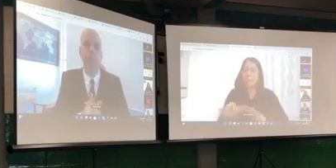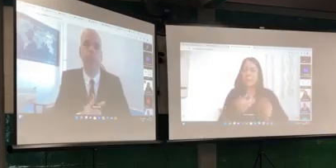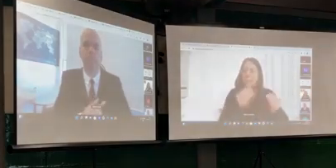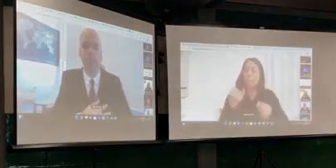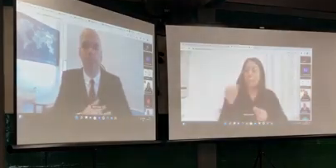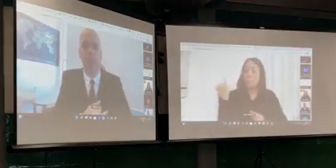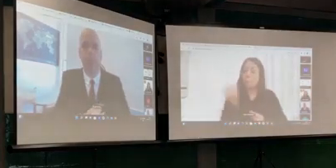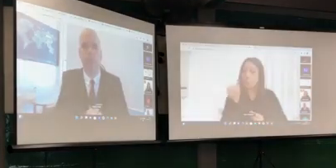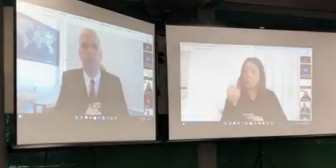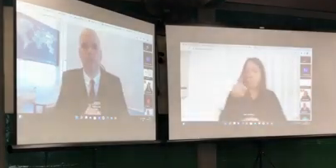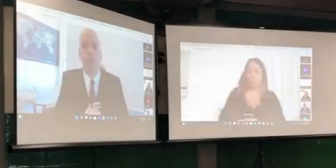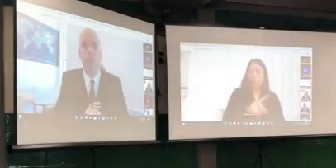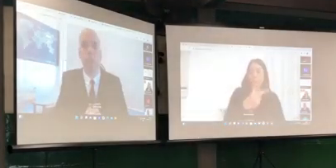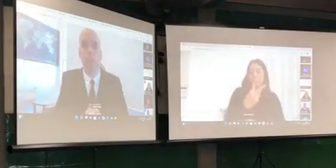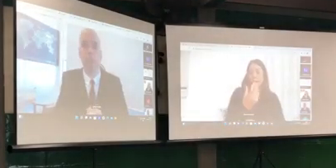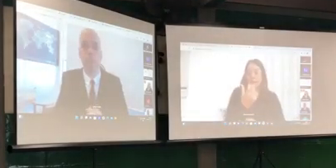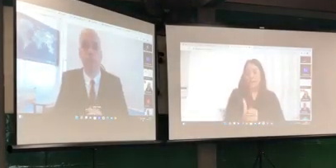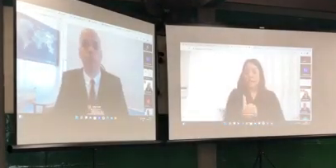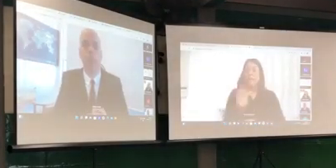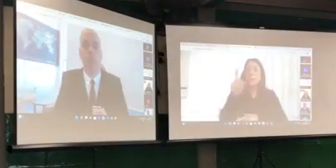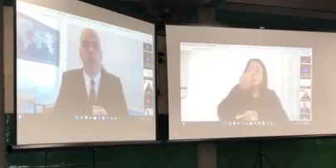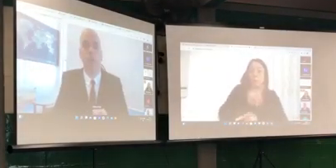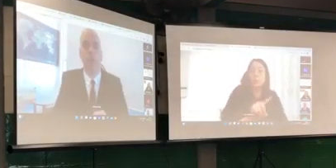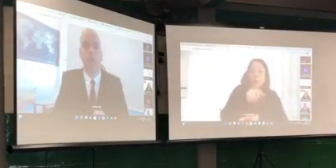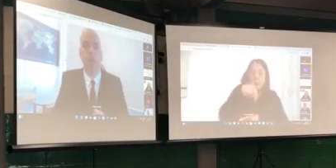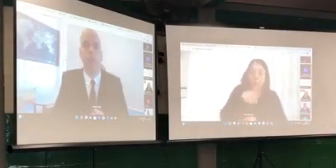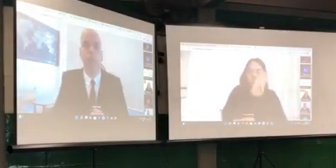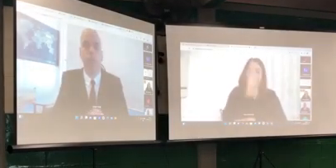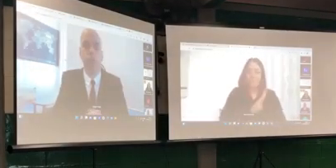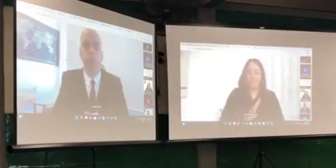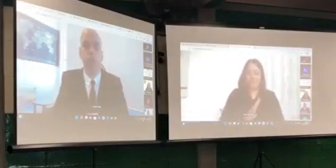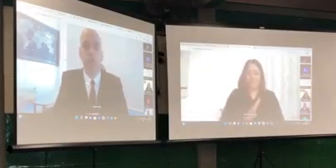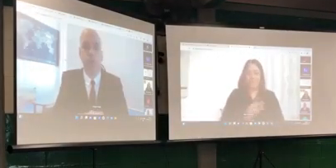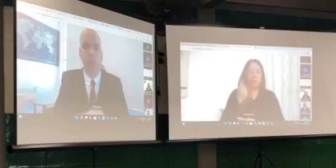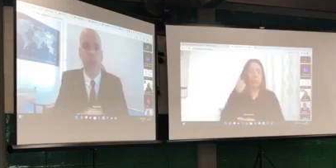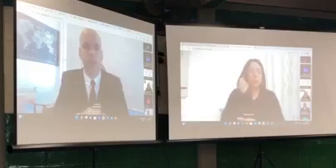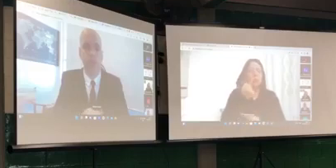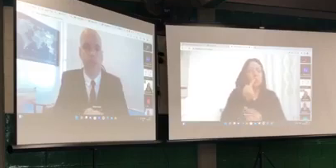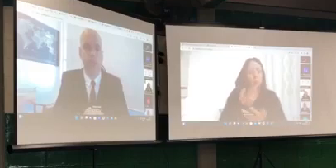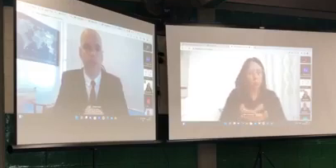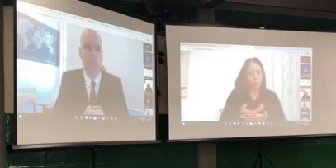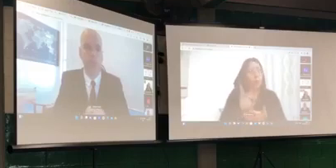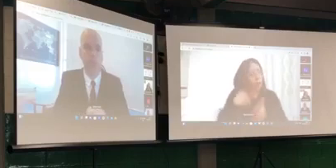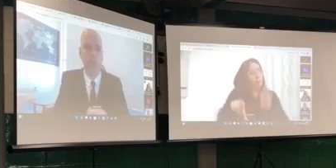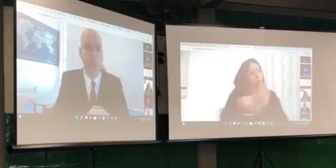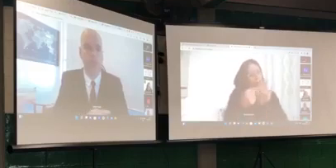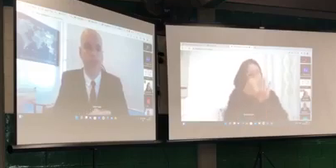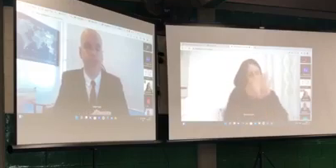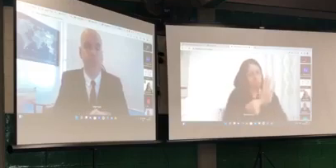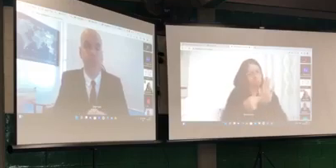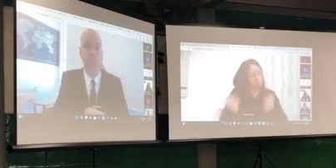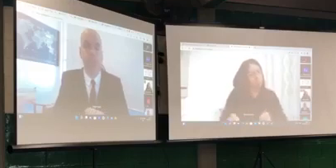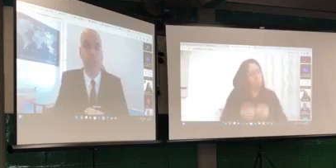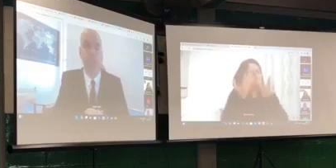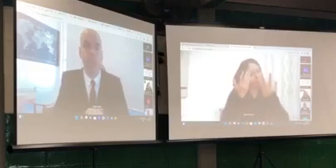dia 26, é o Dia Nacional, né, dos Surdos, é uma lei que a gente comemora. E